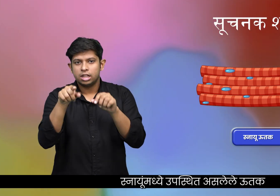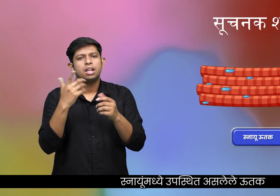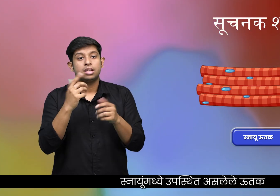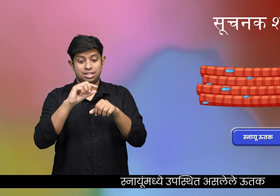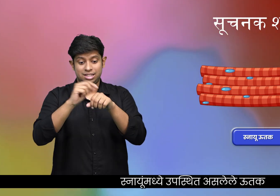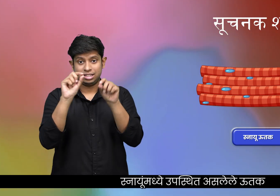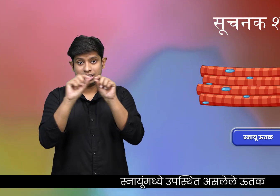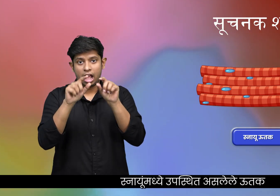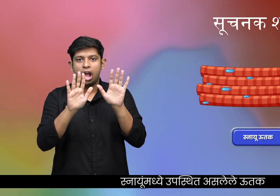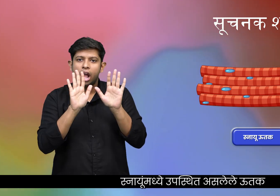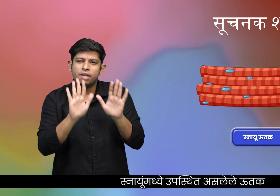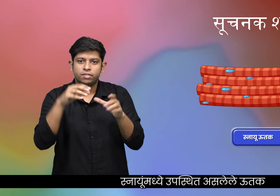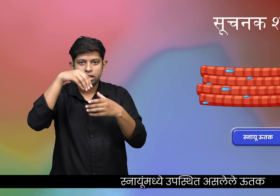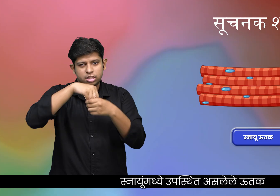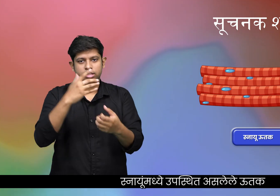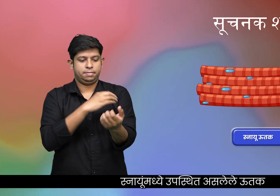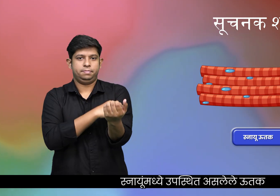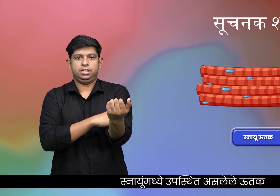सप्तायूंमध्ये उपस्थित असलेले ऊतक.